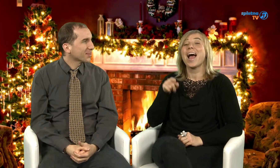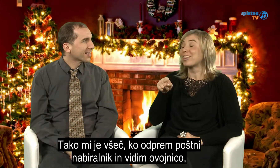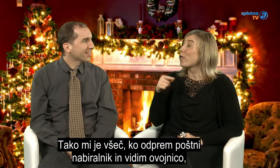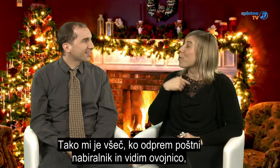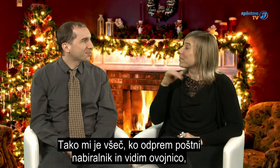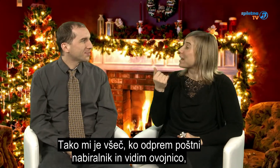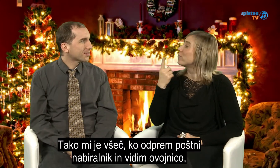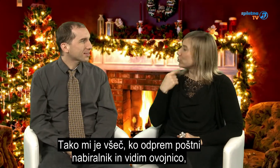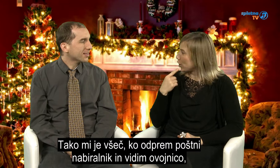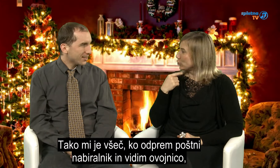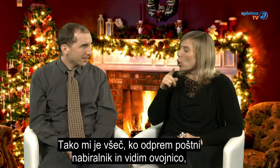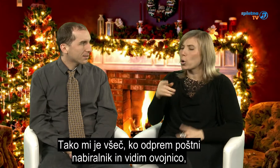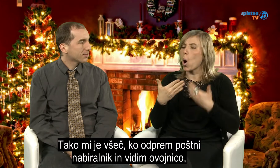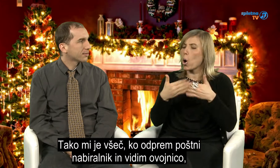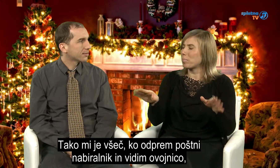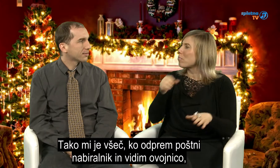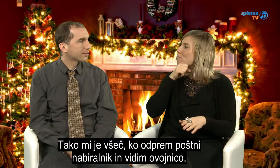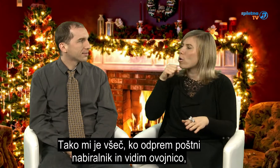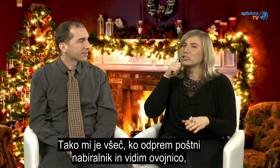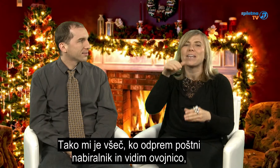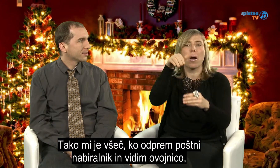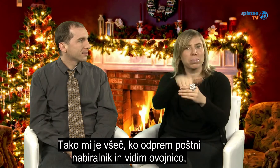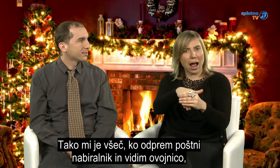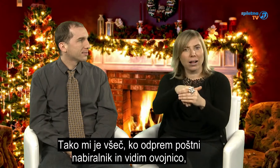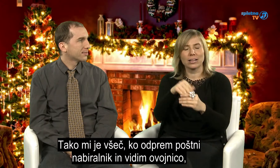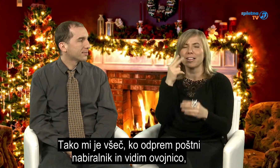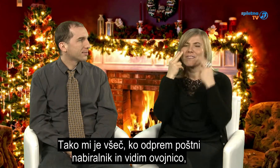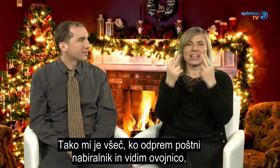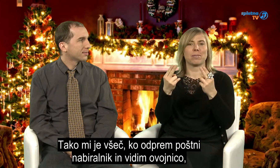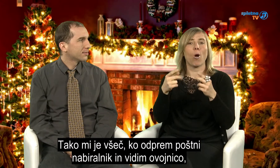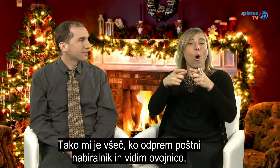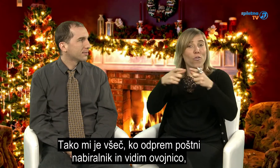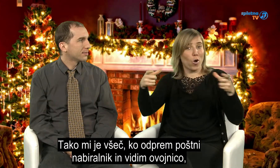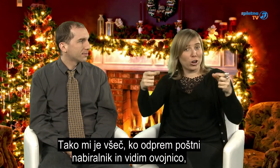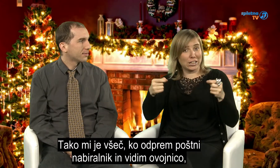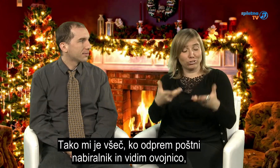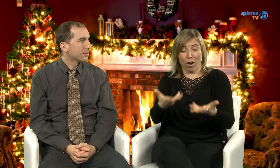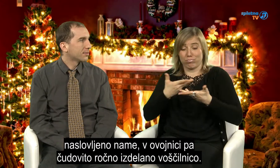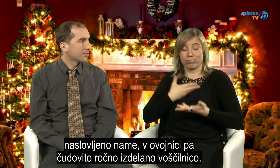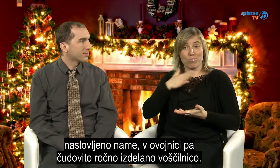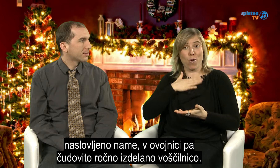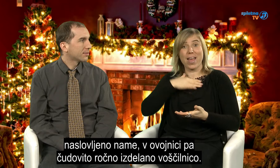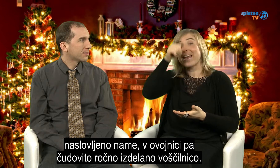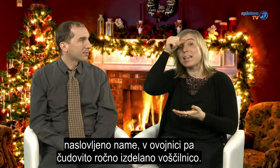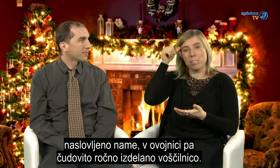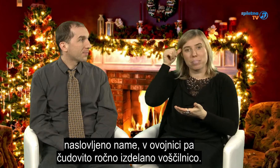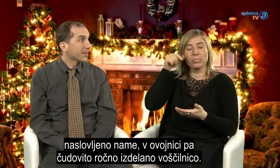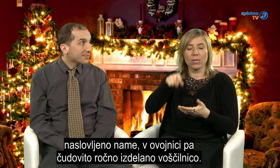Tako mi je všeč, ko odprem poštni nabiralnik in vidim ovojnico naslovljeno name. V ovojnici pa čudovito ročno